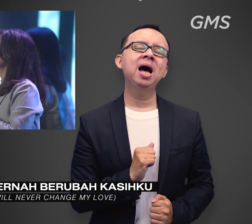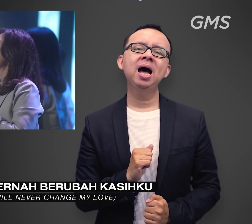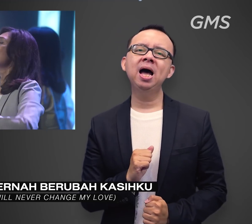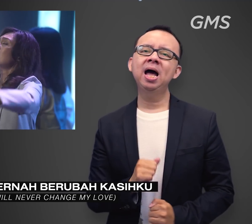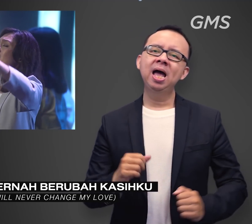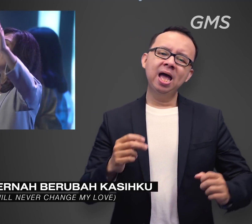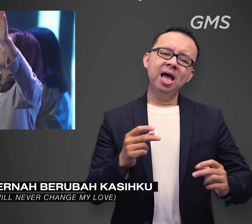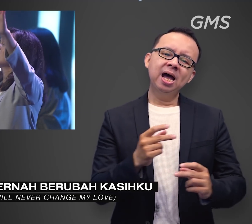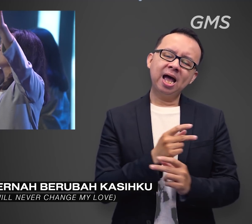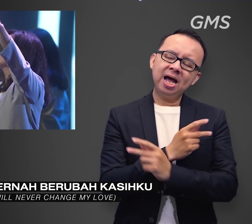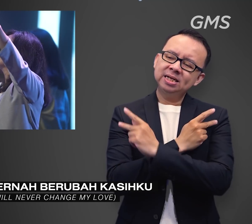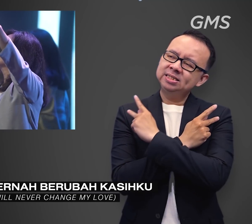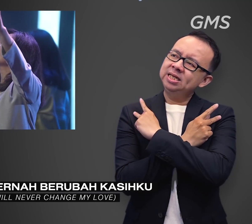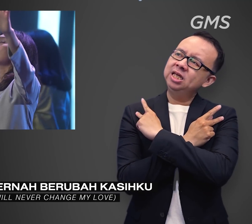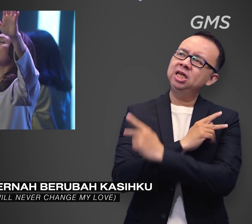berubah